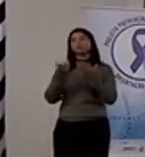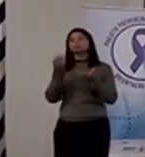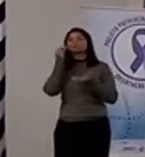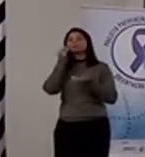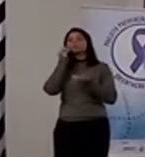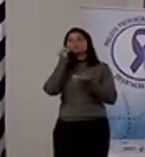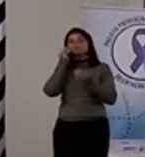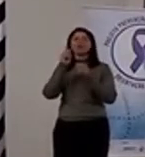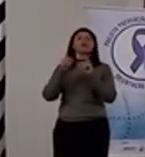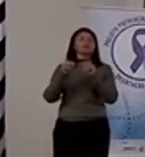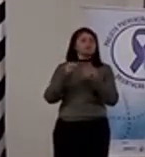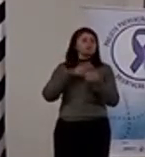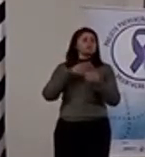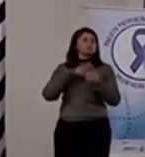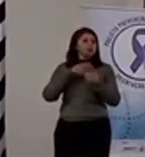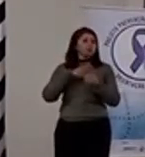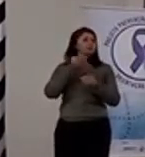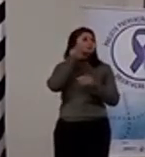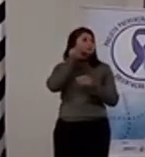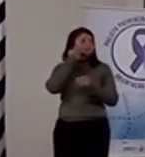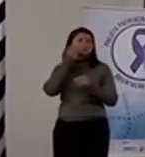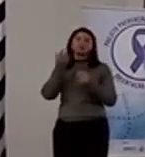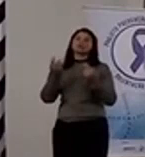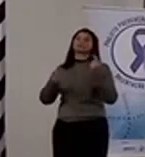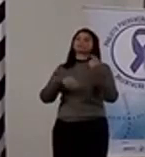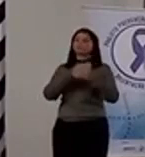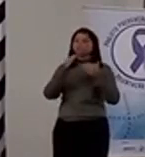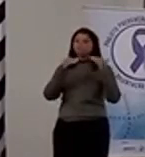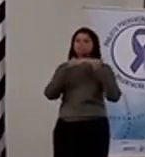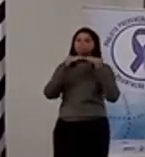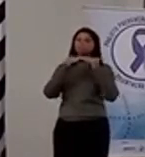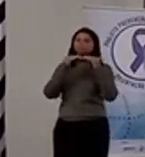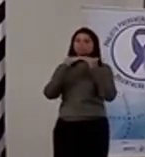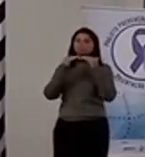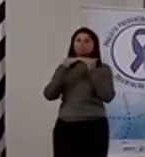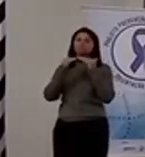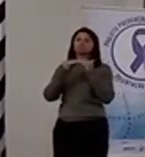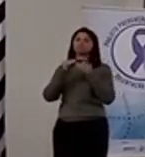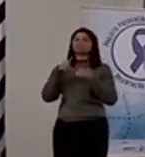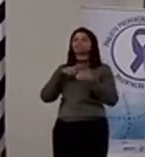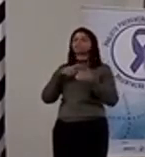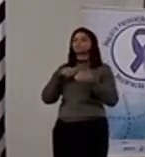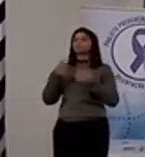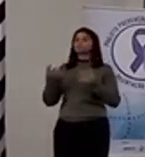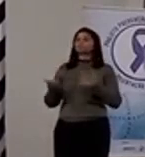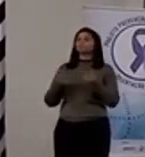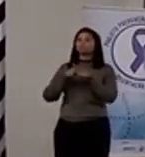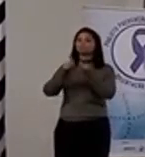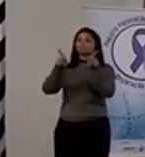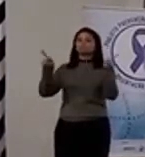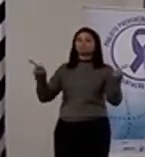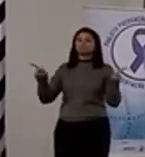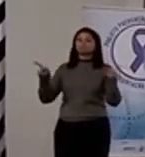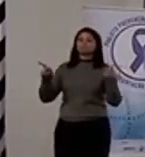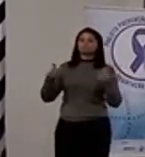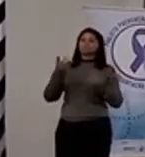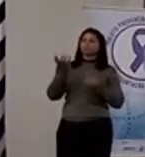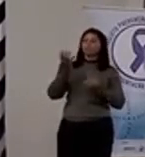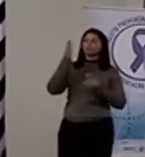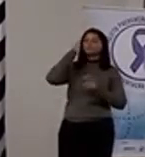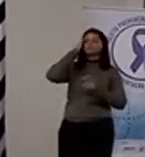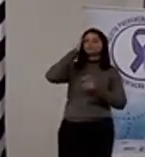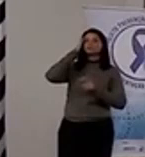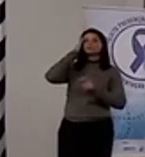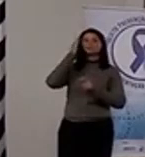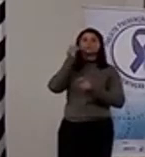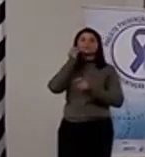teste daquelas revistas da Capricho, né? Saber se são compatíveis, se são almas gêmeas. Não, você quer saber se existe um teste para